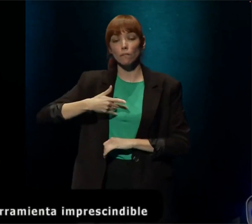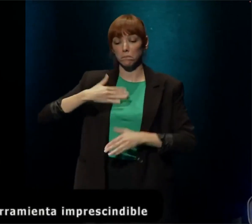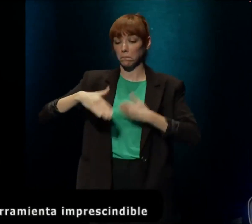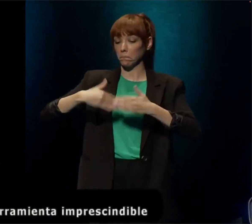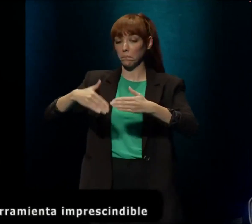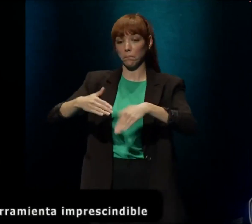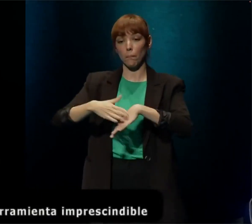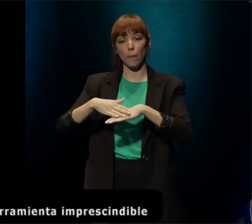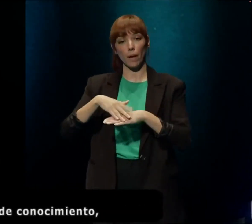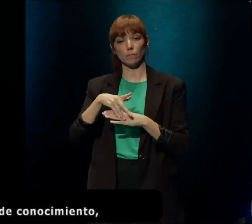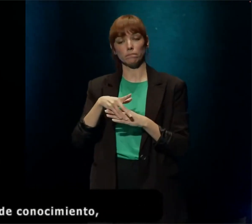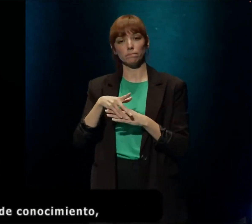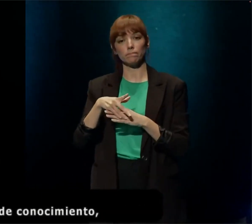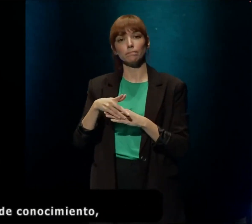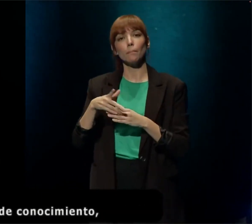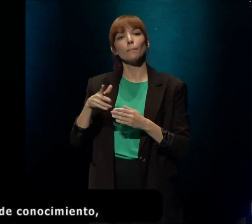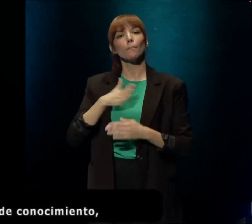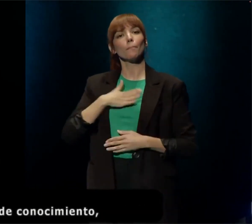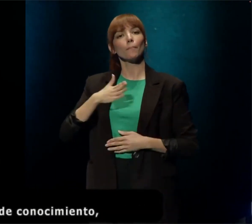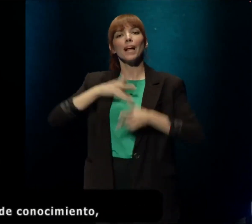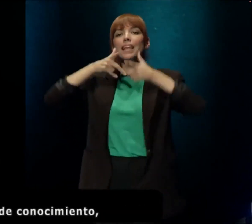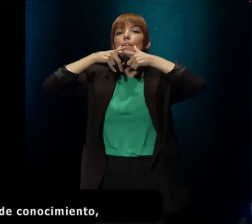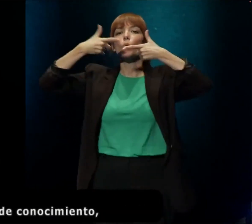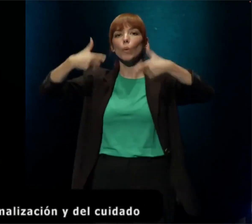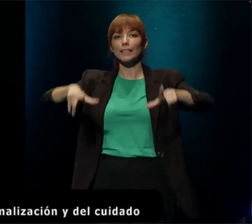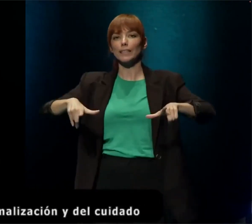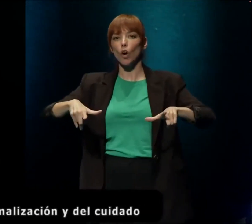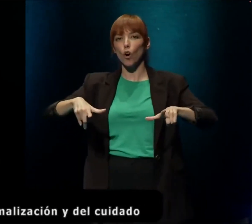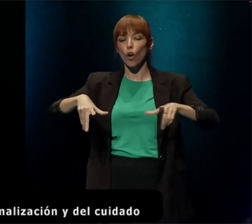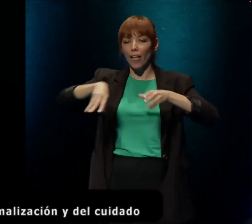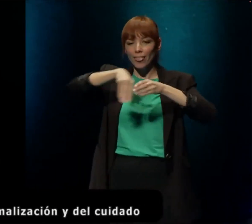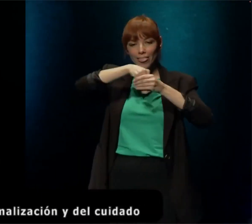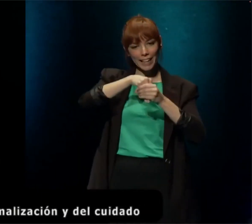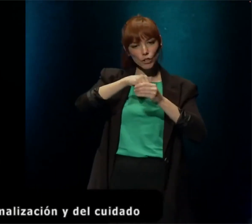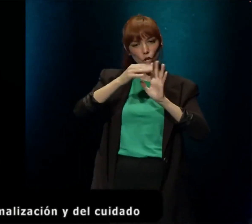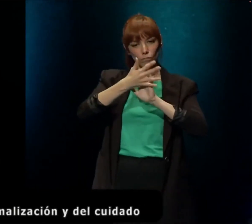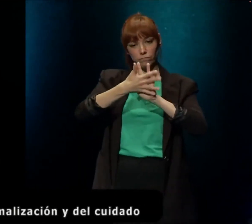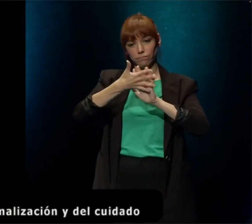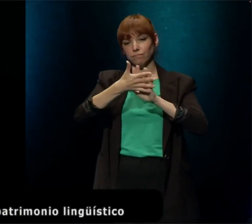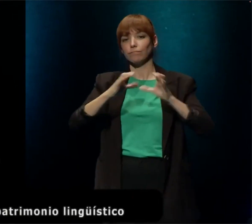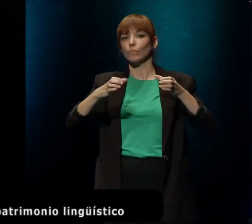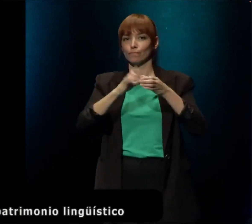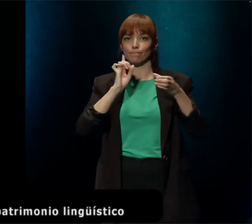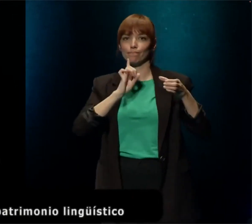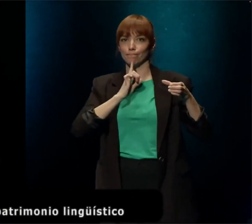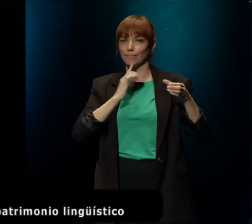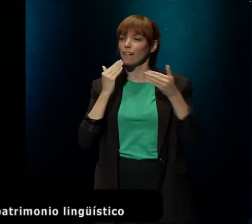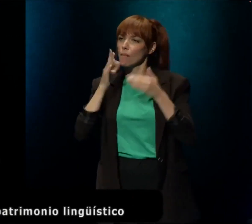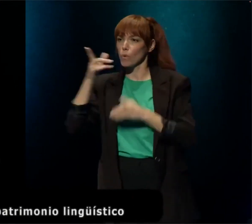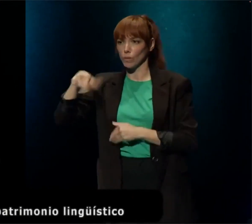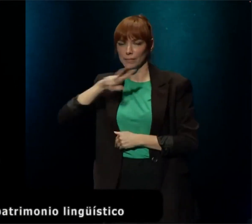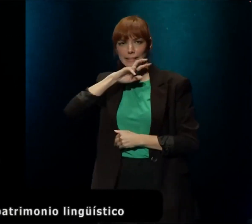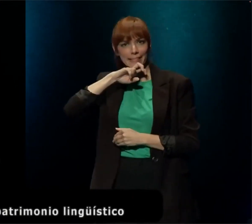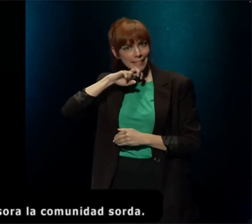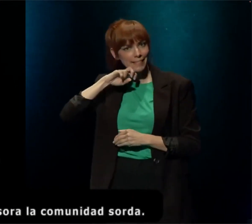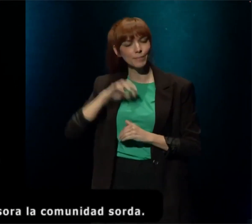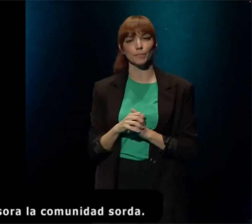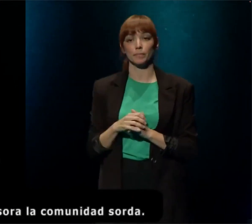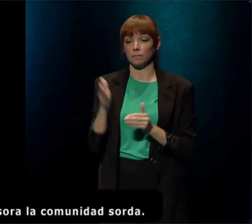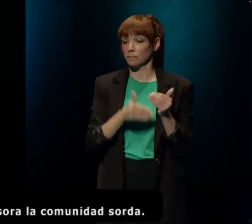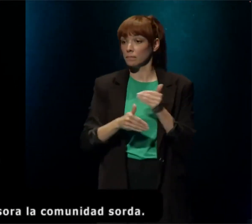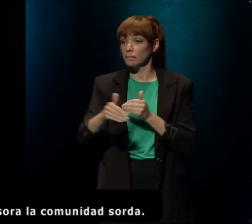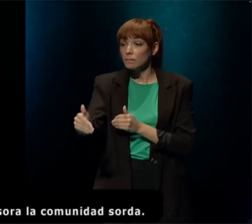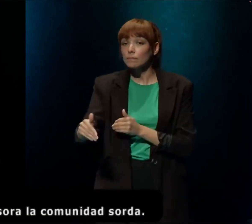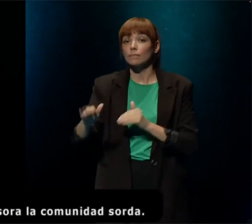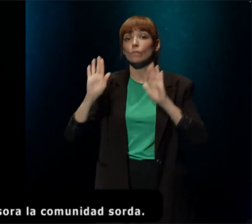patrimonio lingüístico que atesora la comunidad sorda. En el próximo Consejo Nacional de la Discapacidad